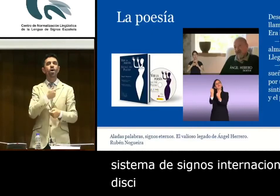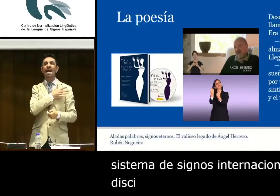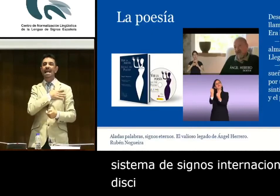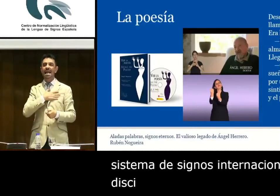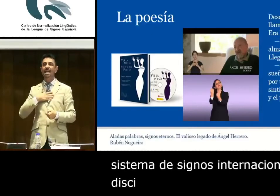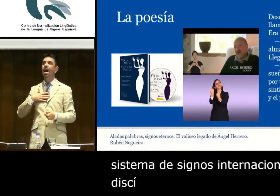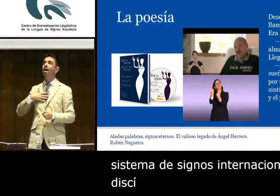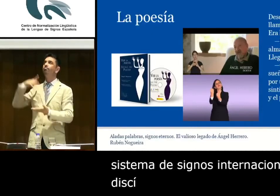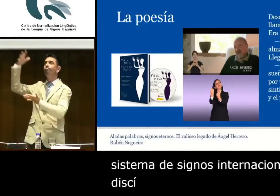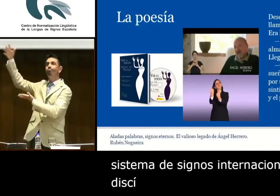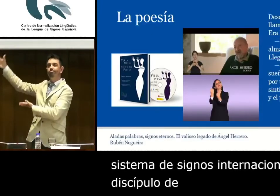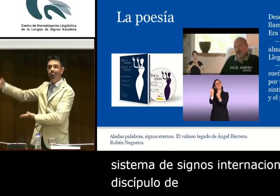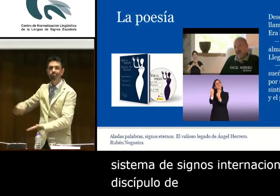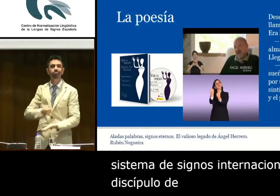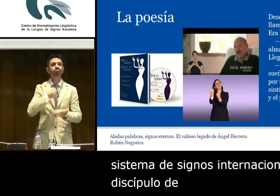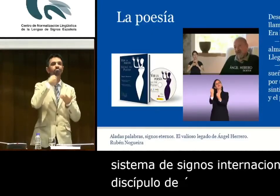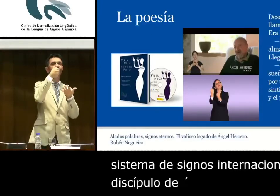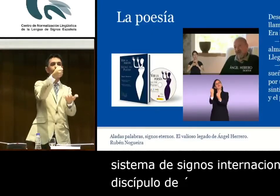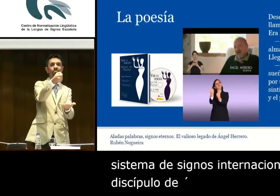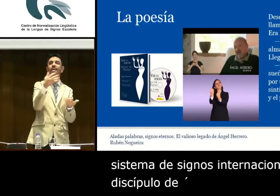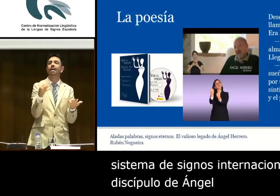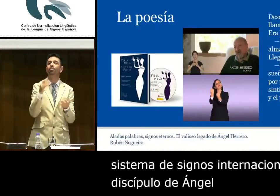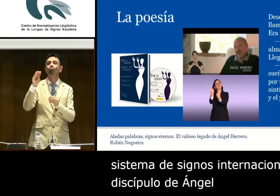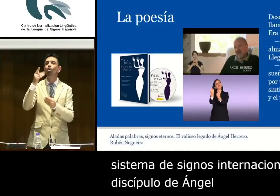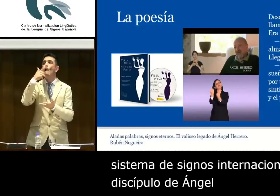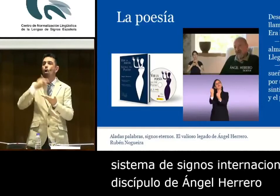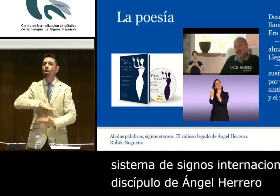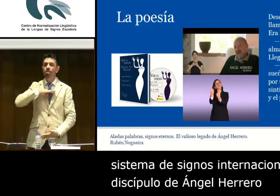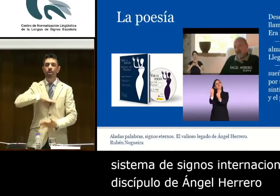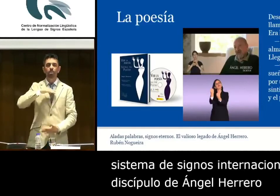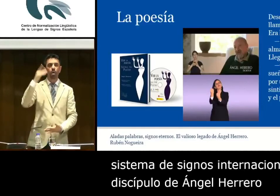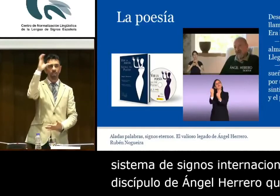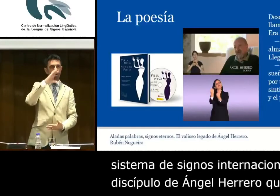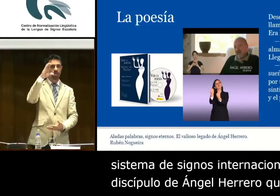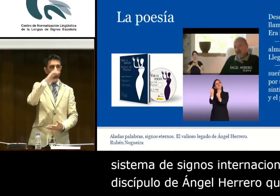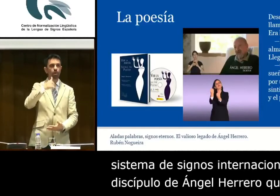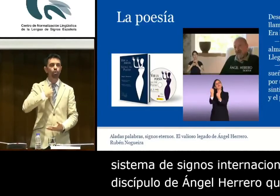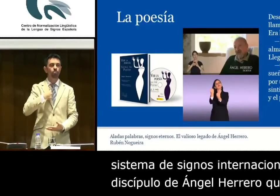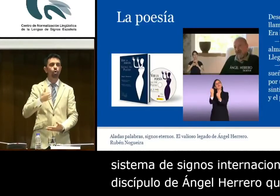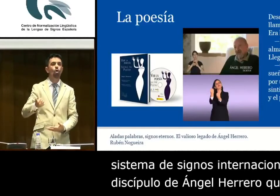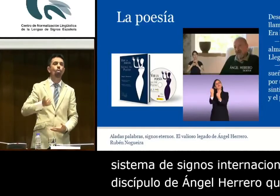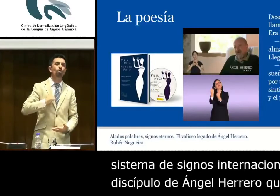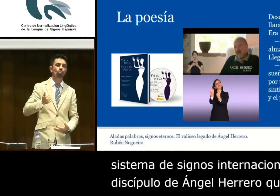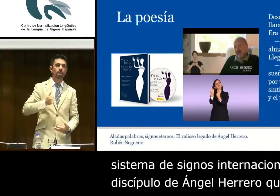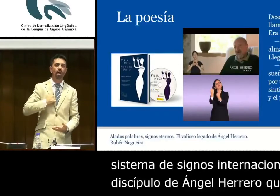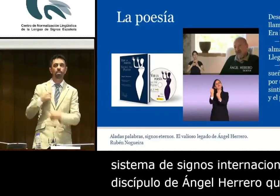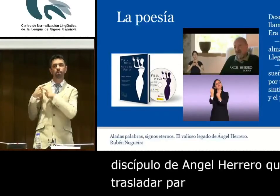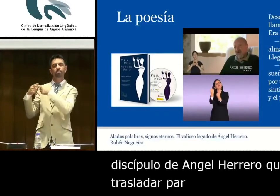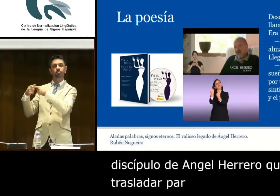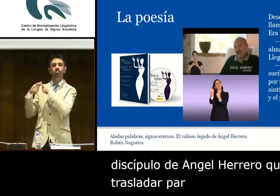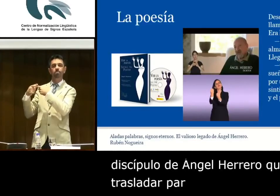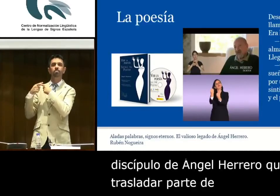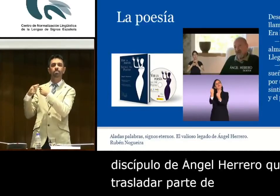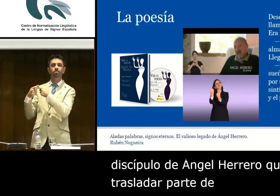ustedes, parte de ese conocimiento científico que yo tuve oportunidad de compartir